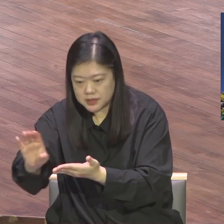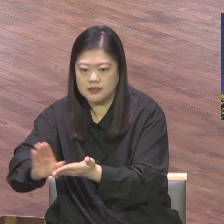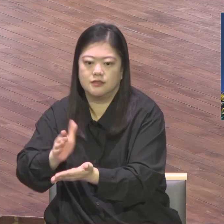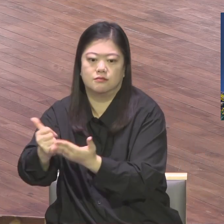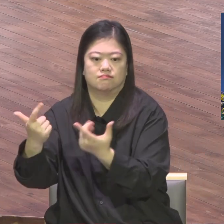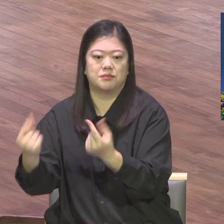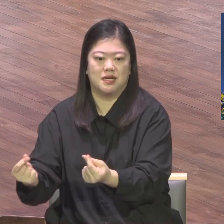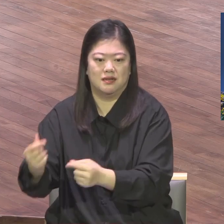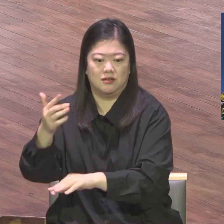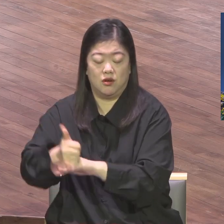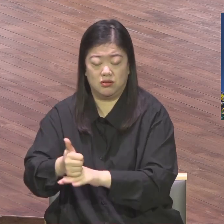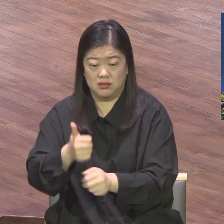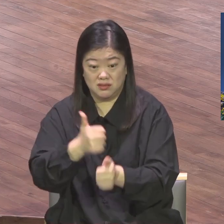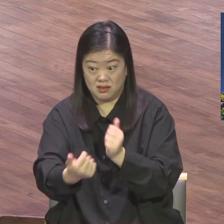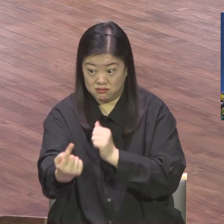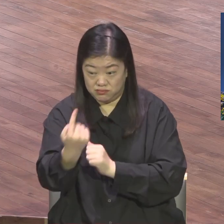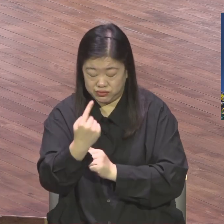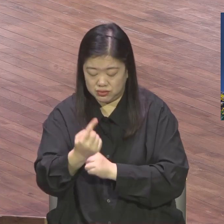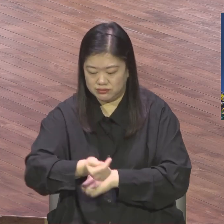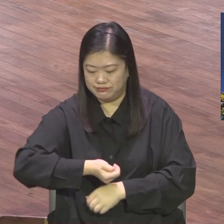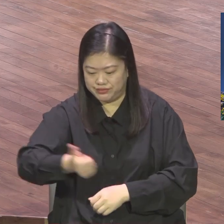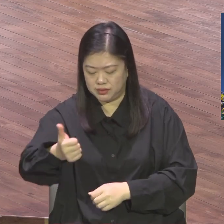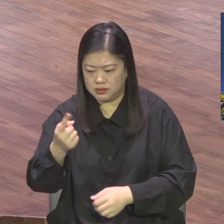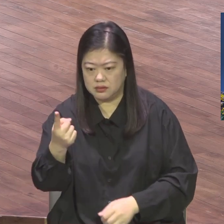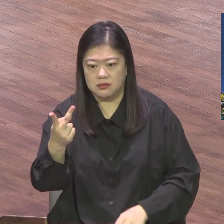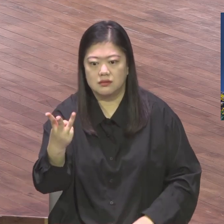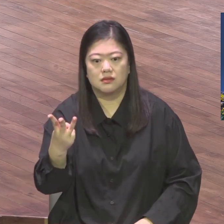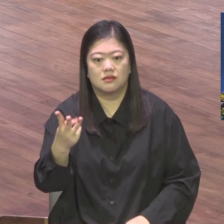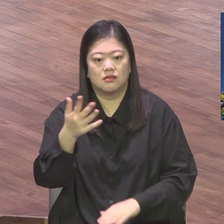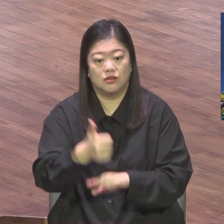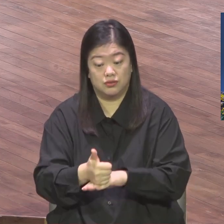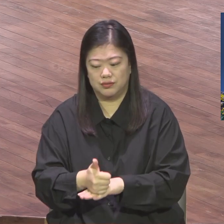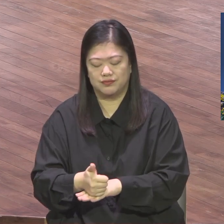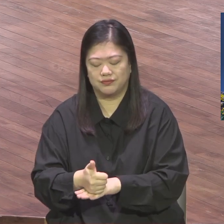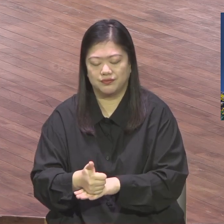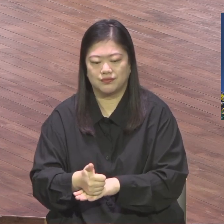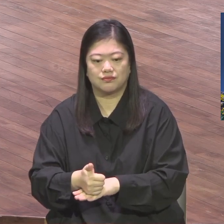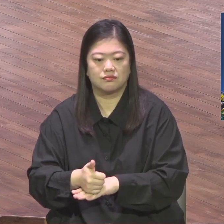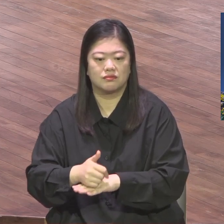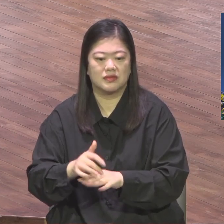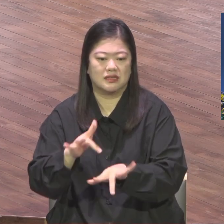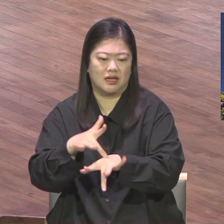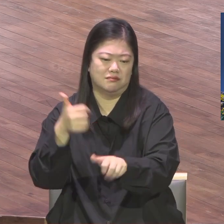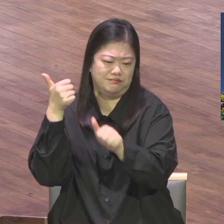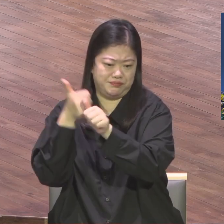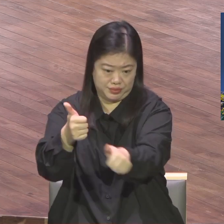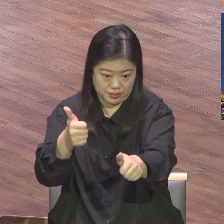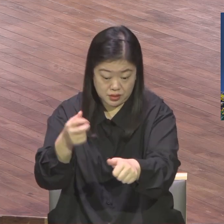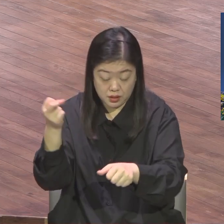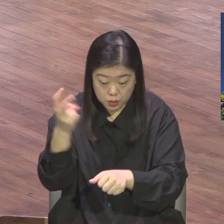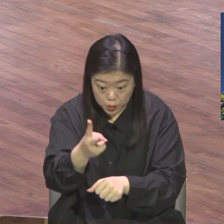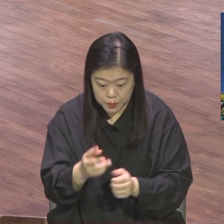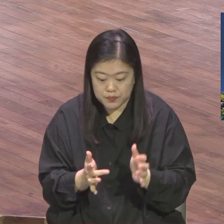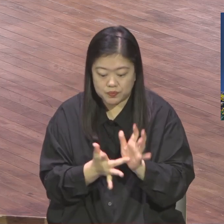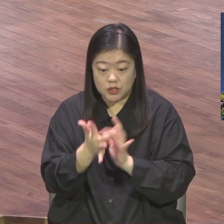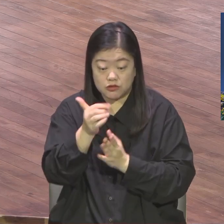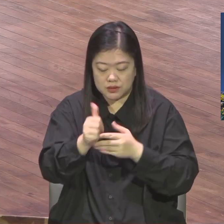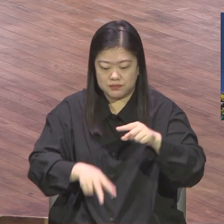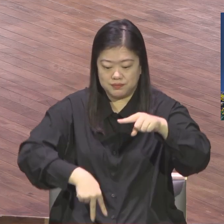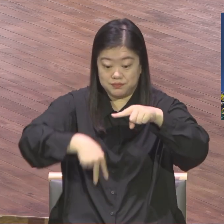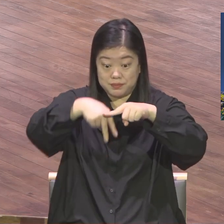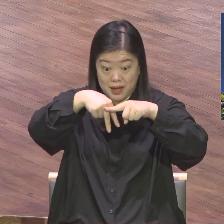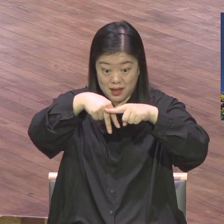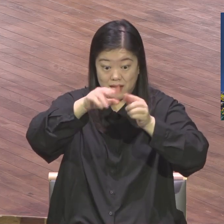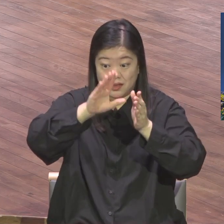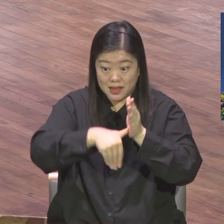우리는 세상 떠나면 천국으로 바로 오늘 너와 나 낙원에 있으리라. 바로 천국으로.